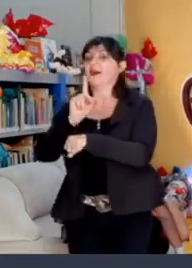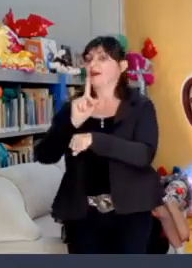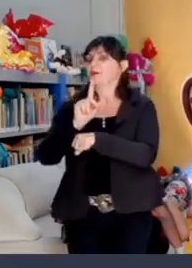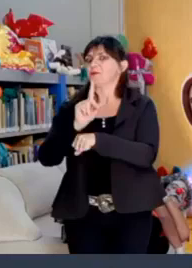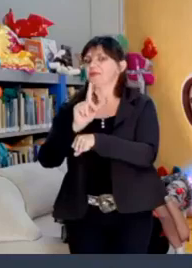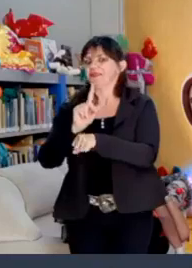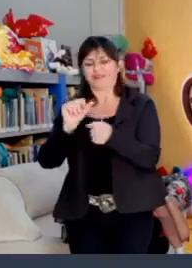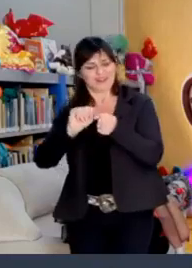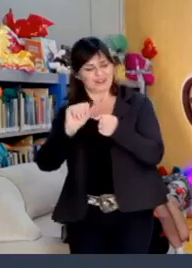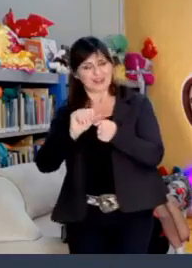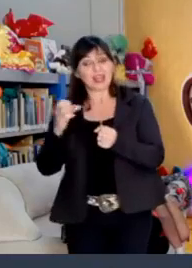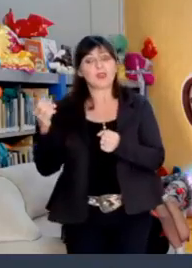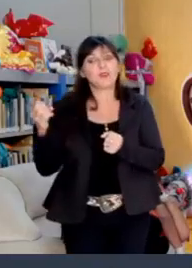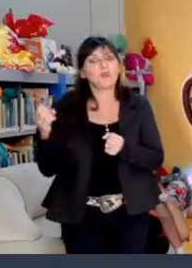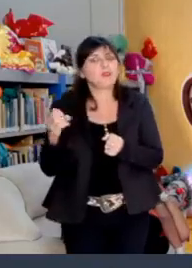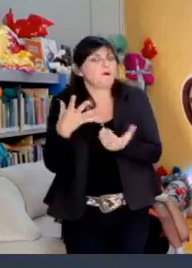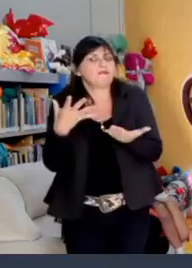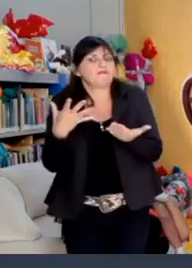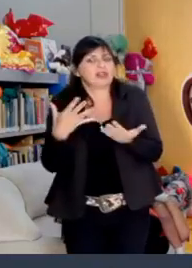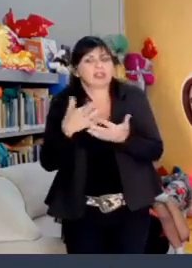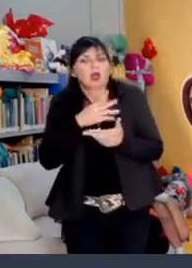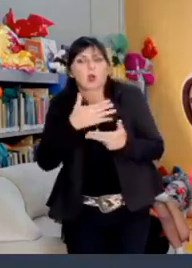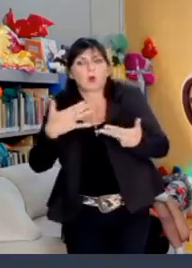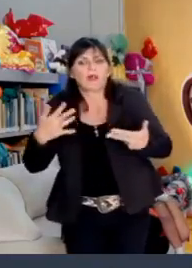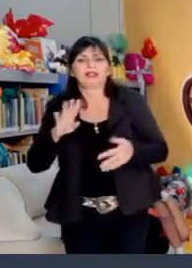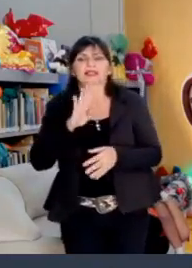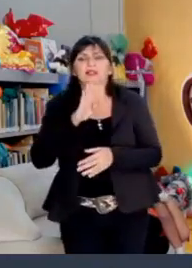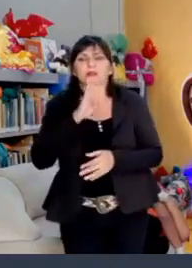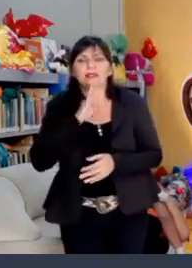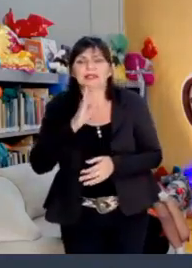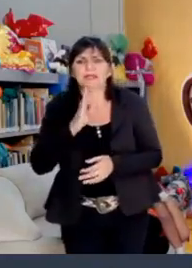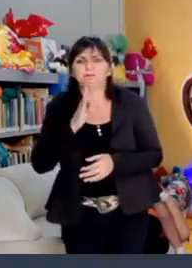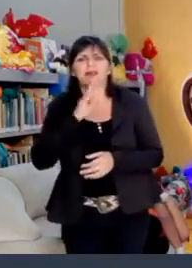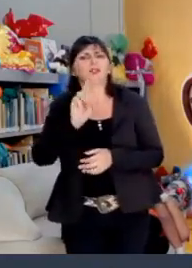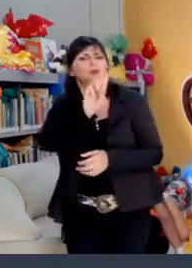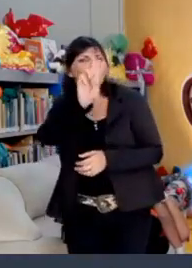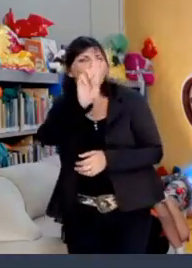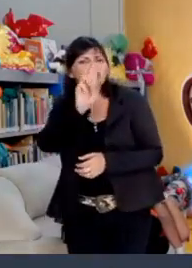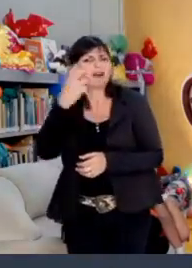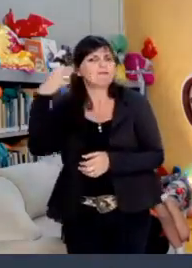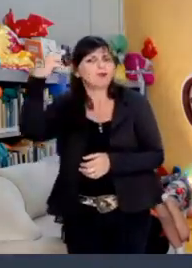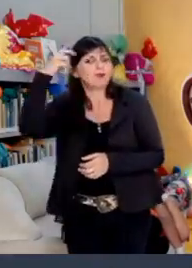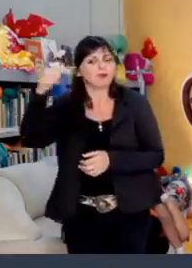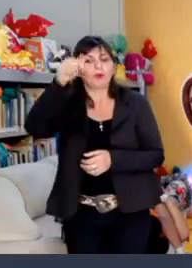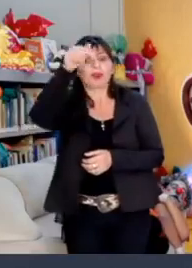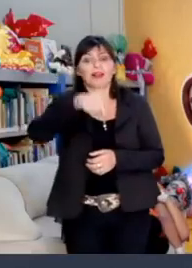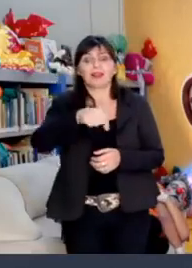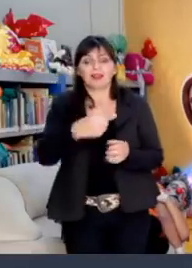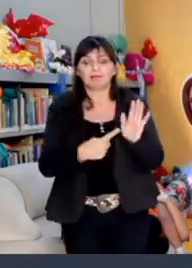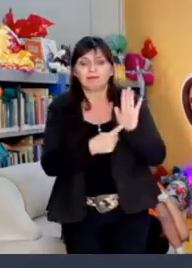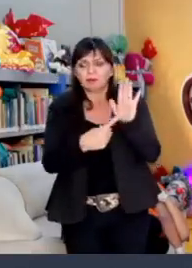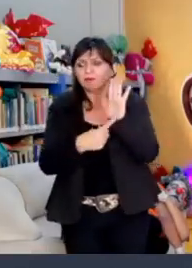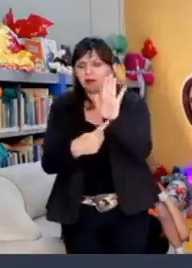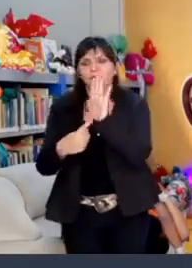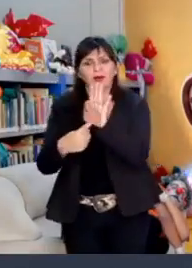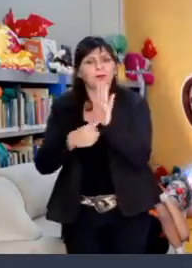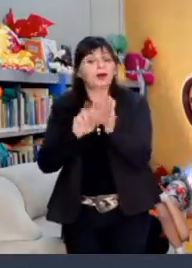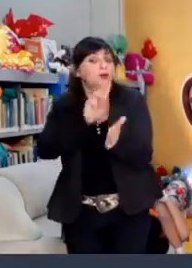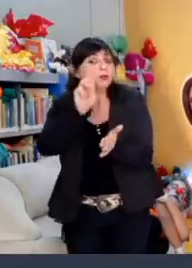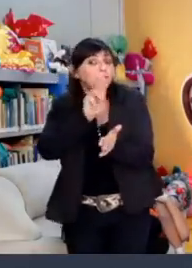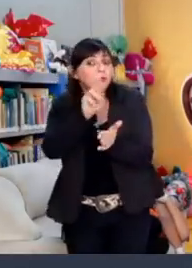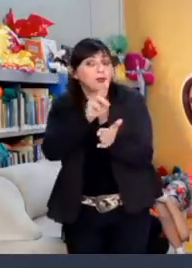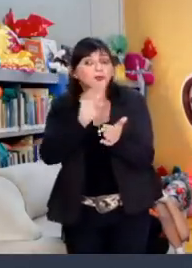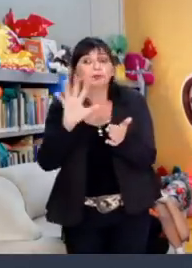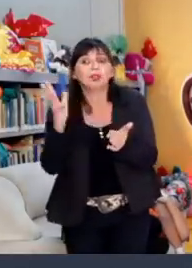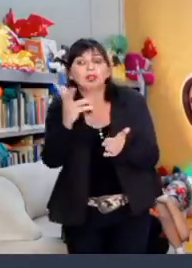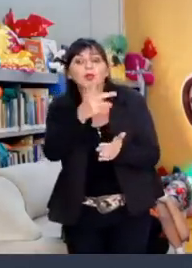novas coisas, novos conhecimentos, novas informações, desenvolver novas